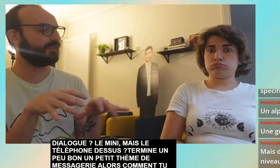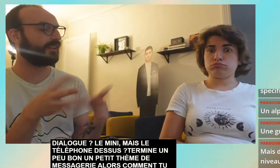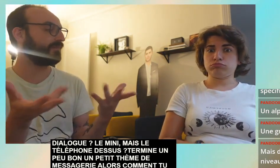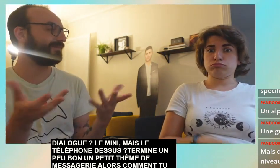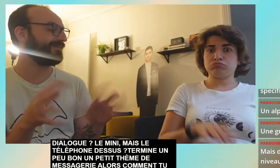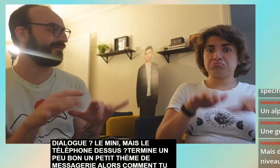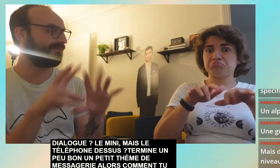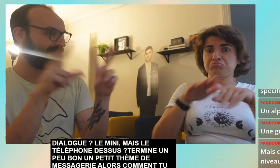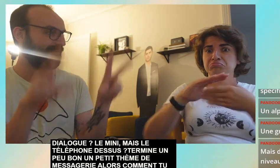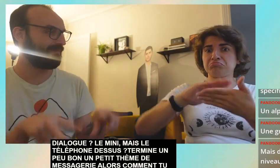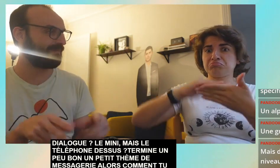Minitel.